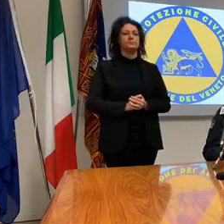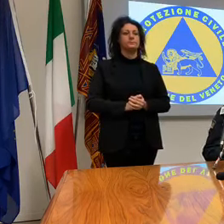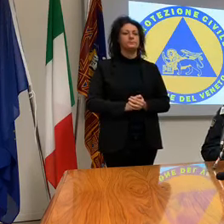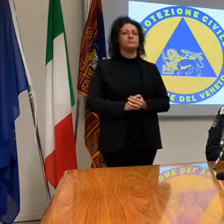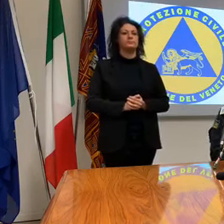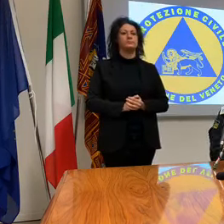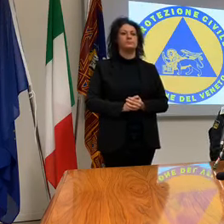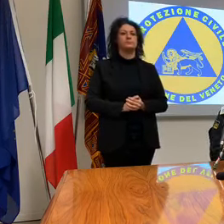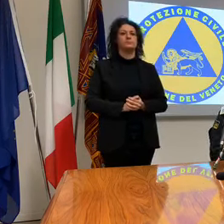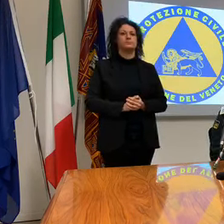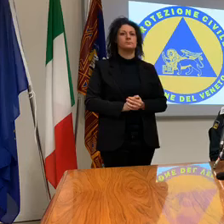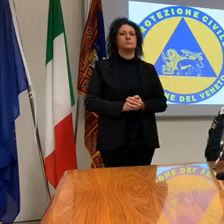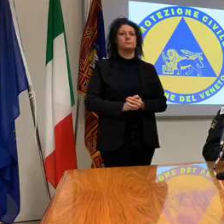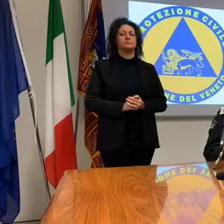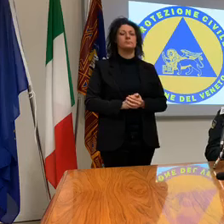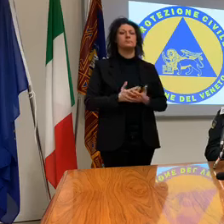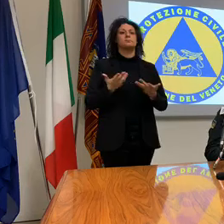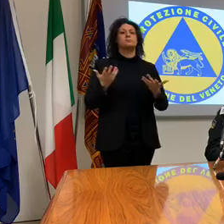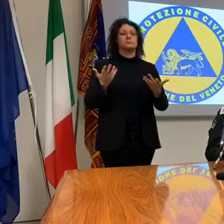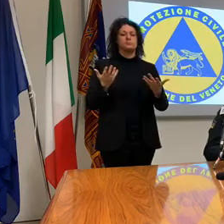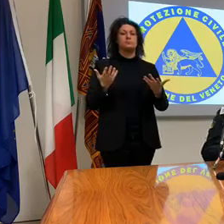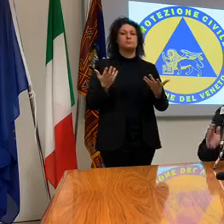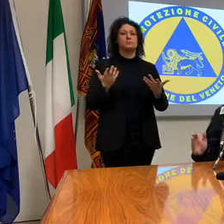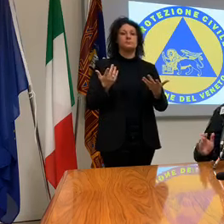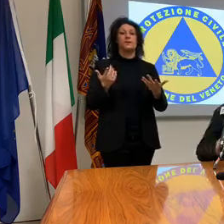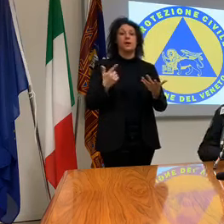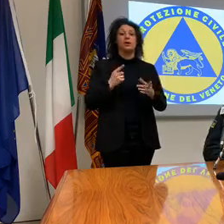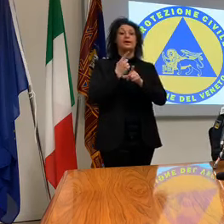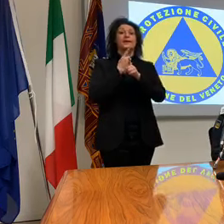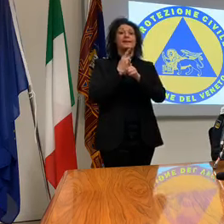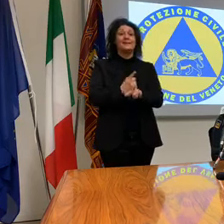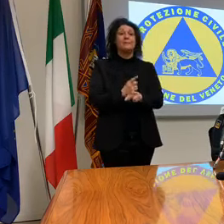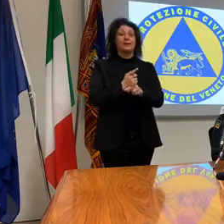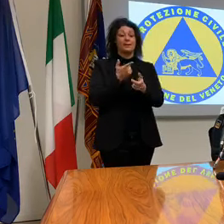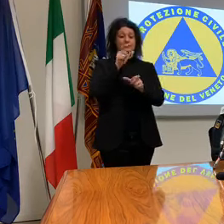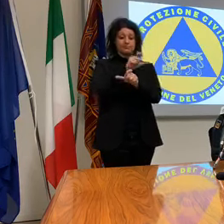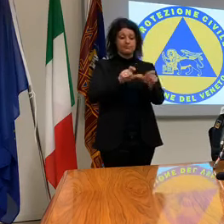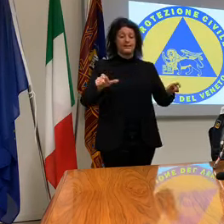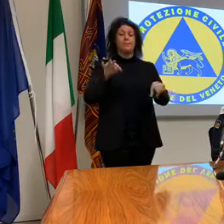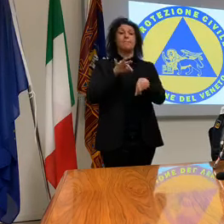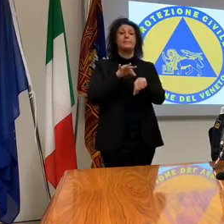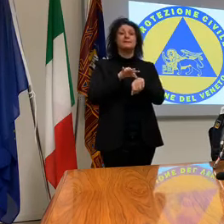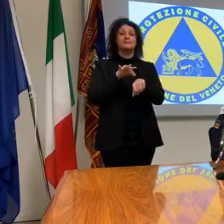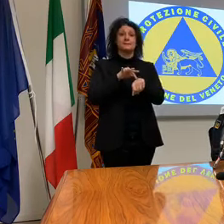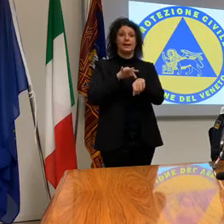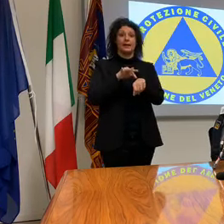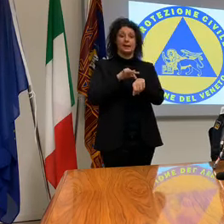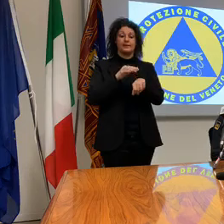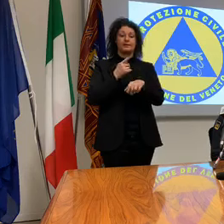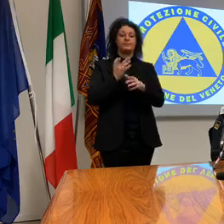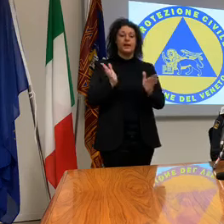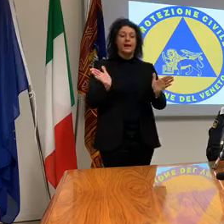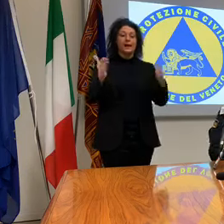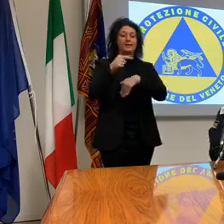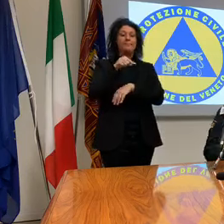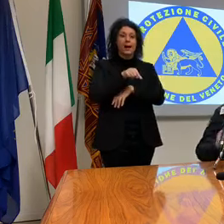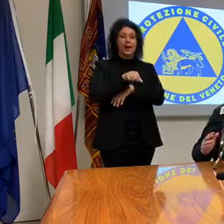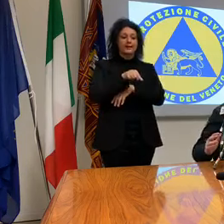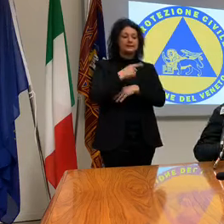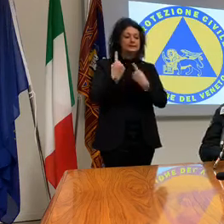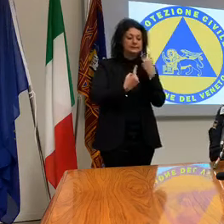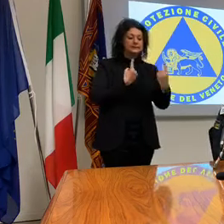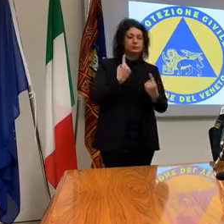seconda delle tipologie di pazienti che dovessero andare a occupare quei reparti, quegli ospedali, ci